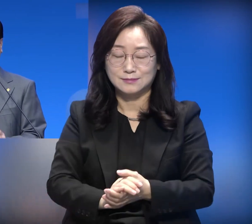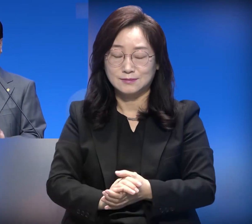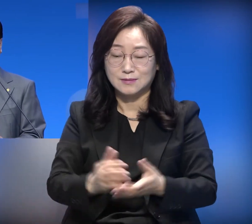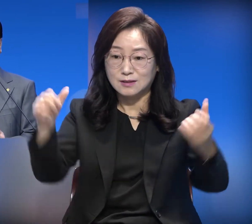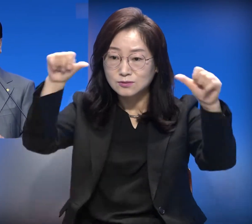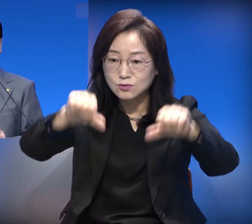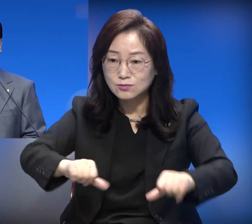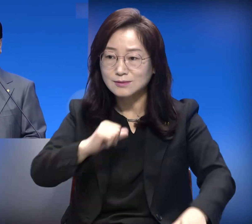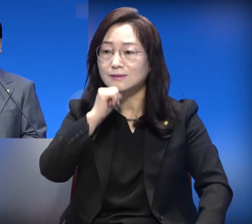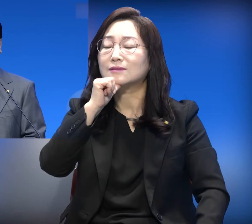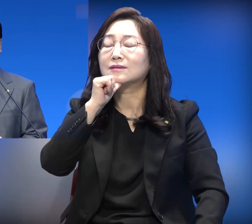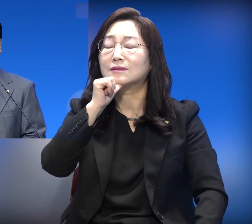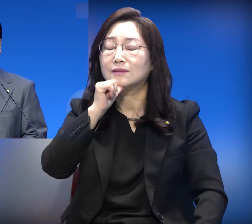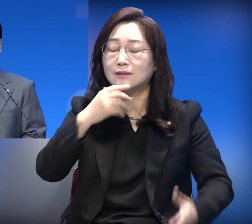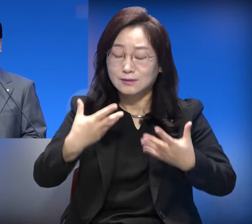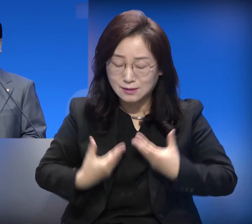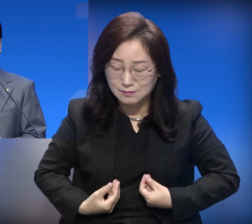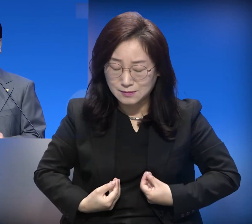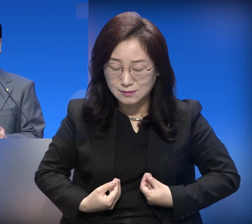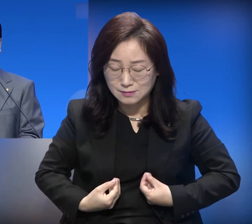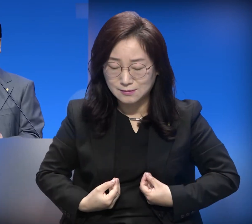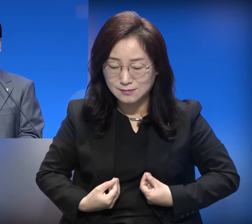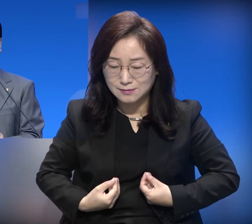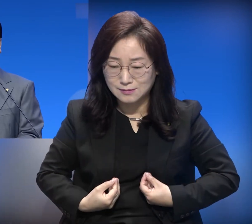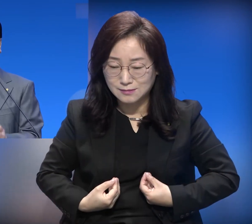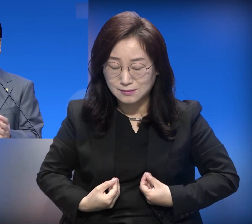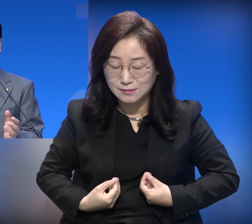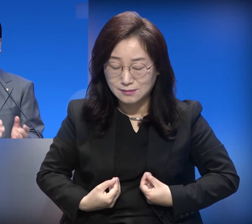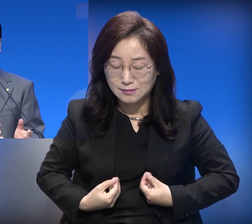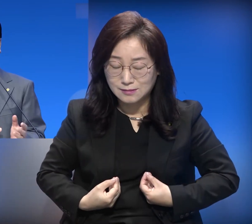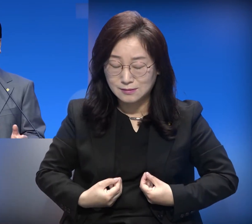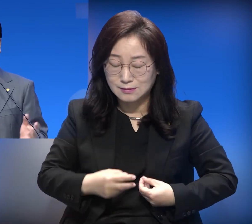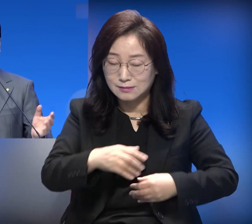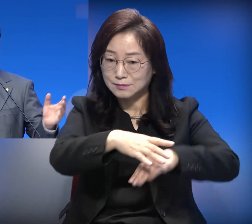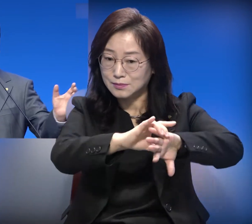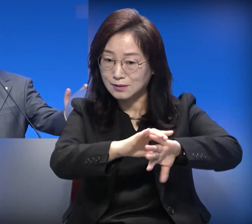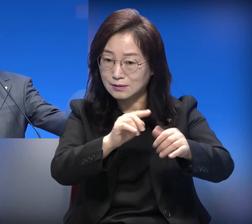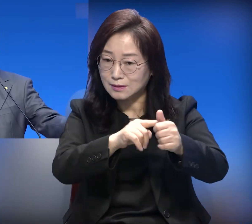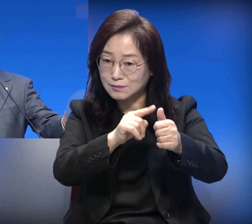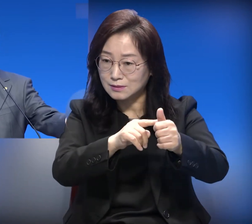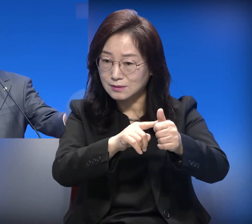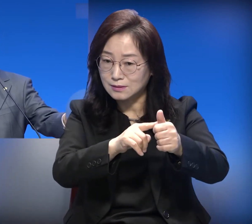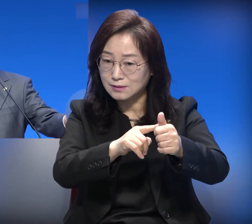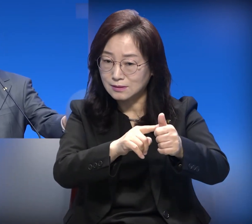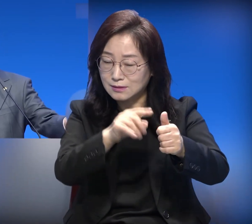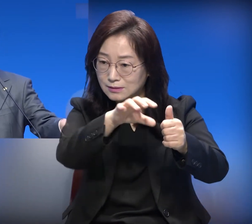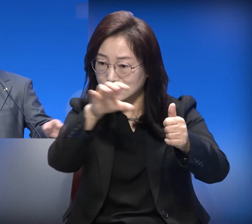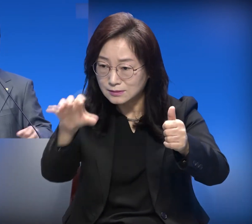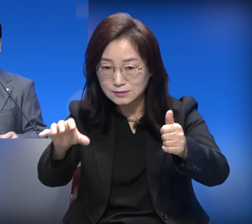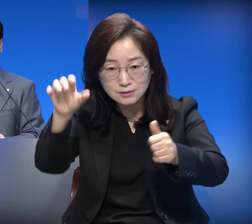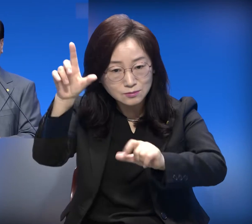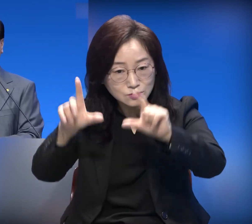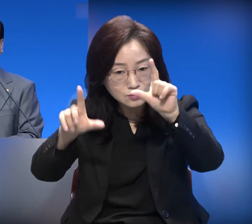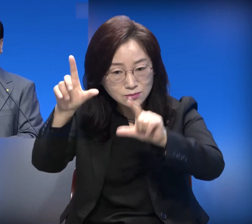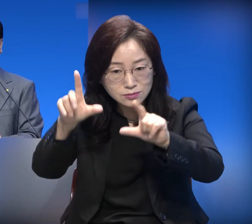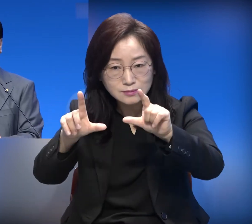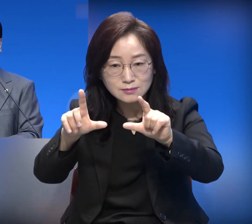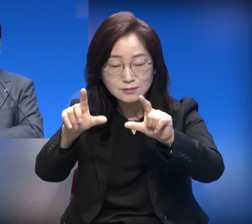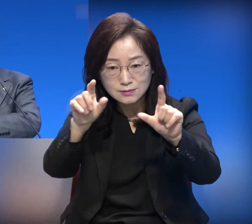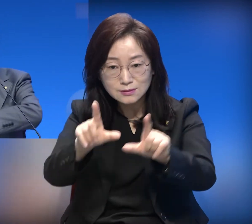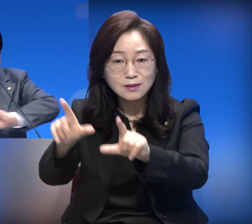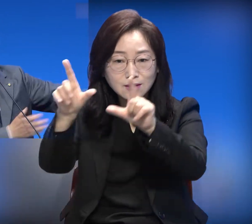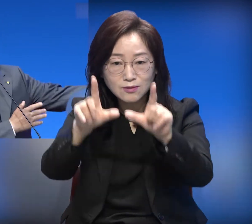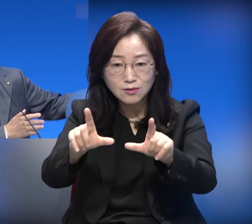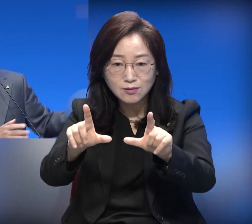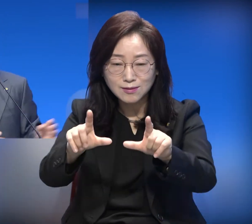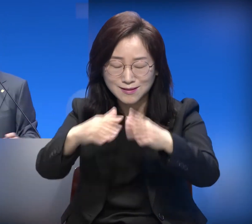저주와 가난과 절망에 주저앉아서 걷지 못하던 이러한 미문 앞에 안전뱅이 같은 그런 삶을 살았던